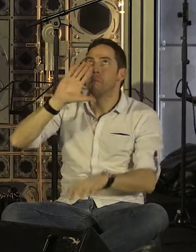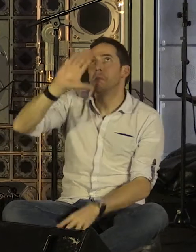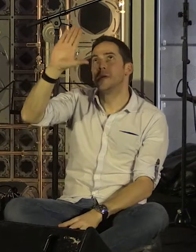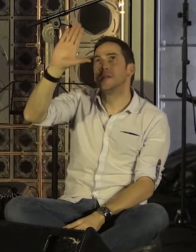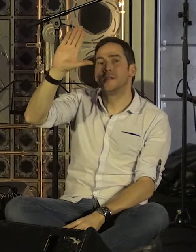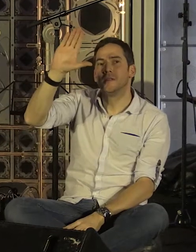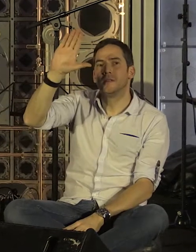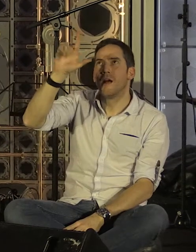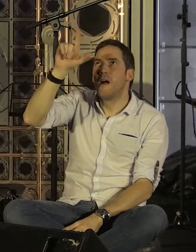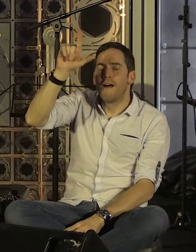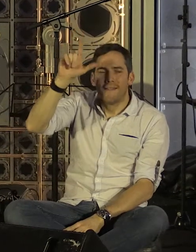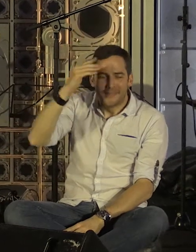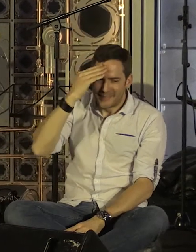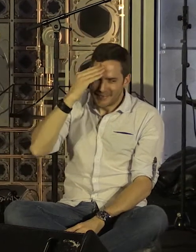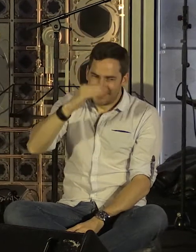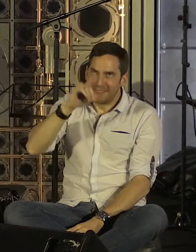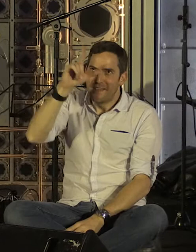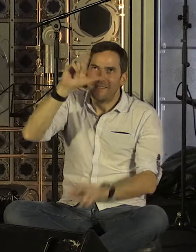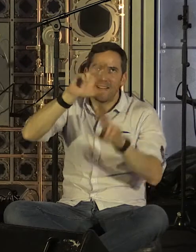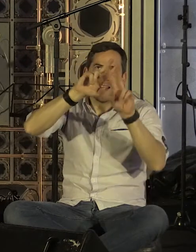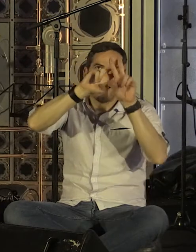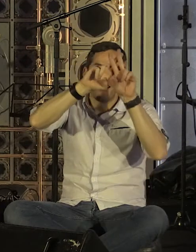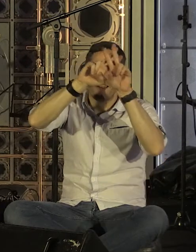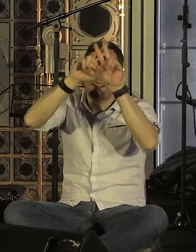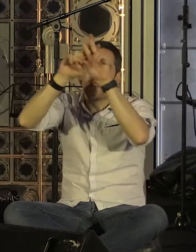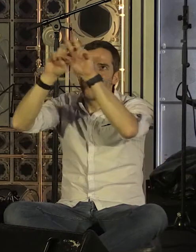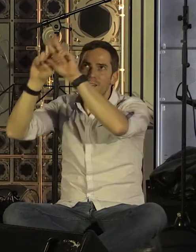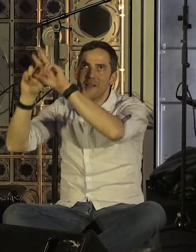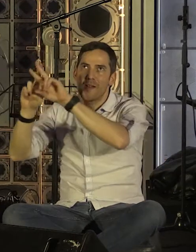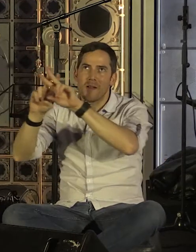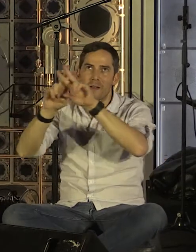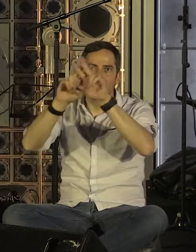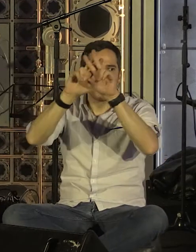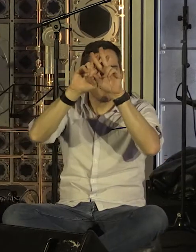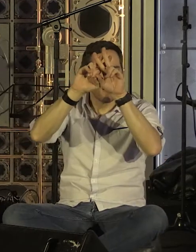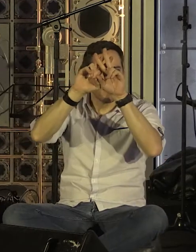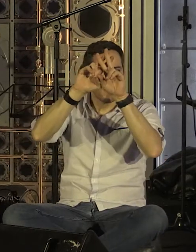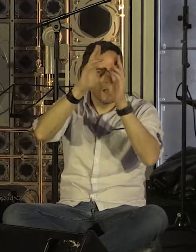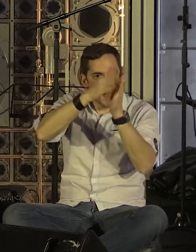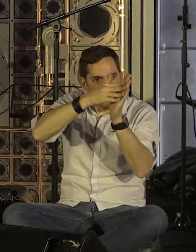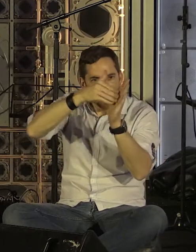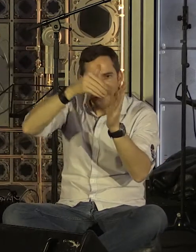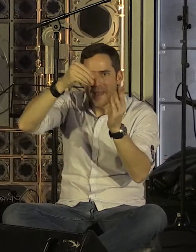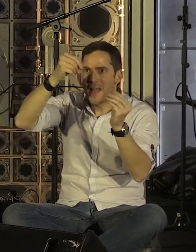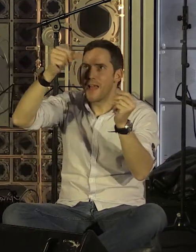Les étoiles là qui t'attendent de l'autre côté, elles sont miennes, car je les ai miennes.